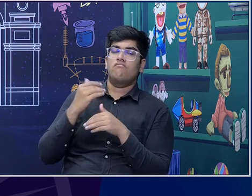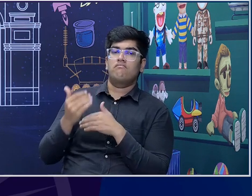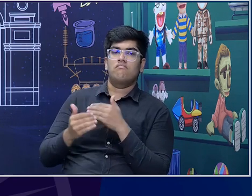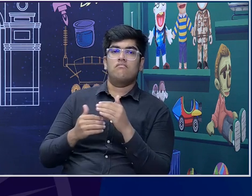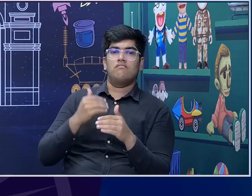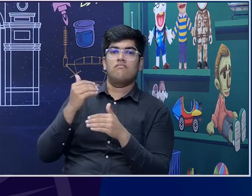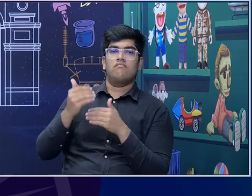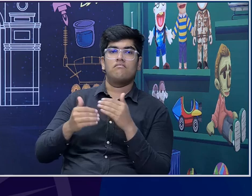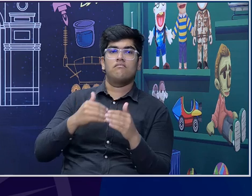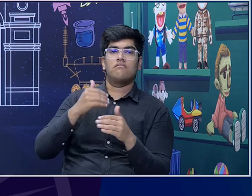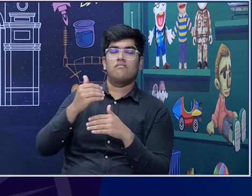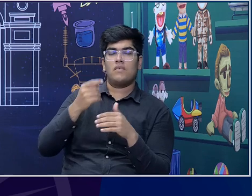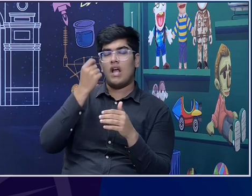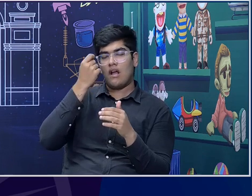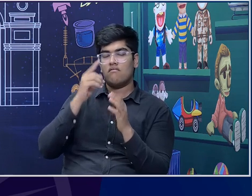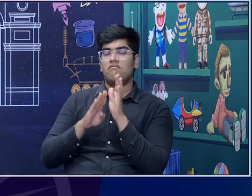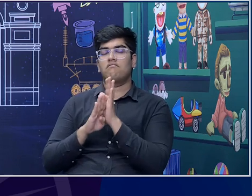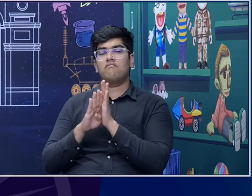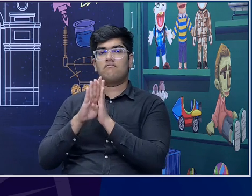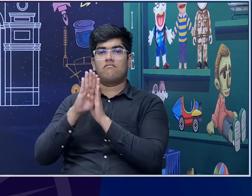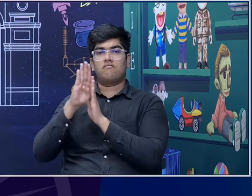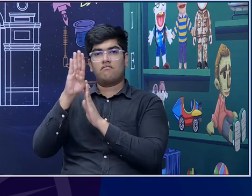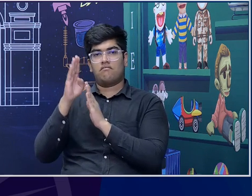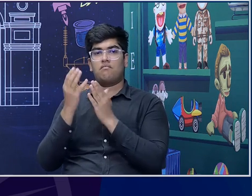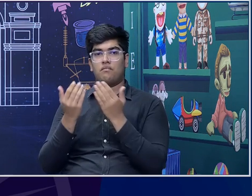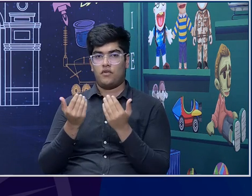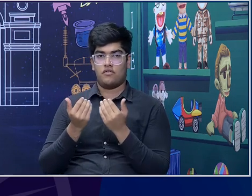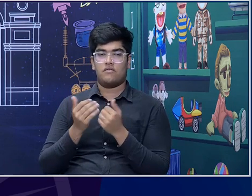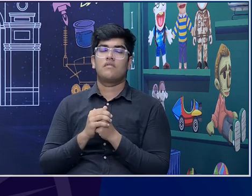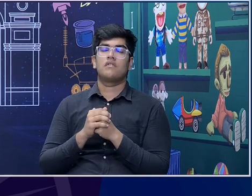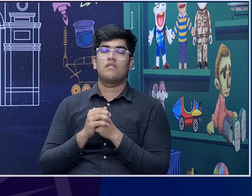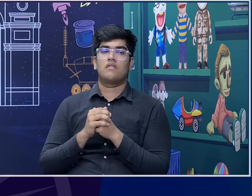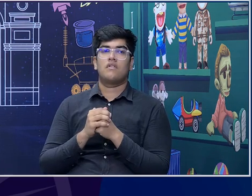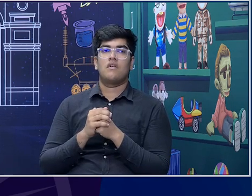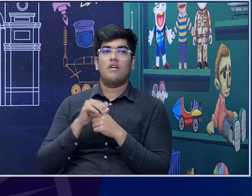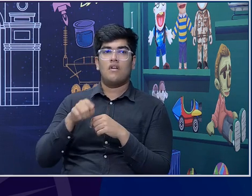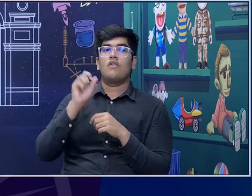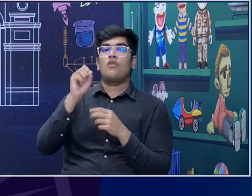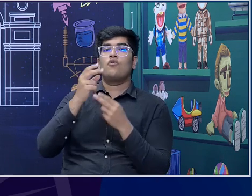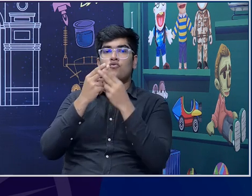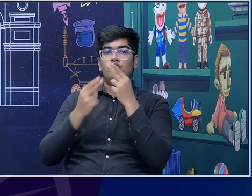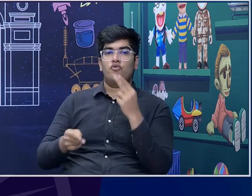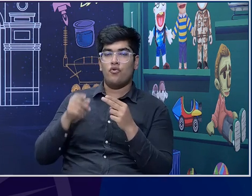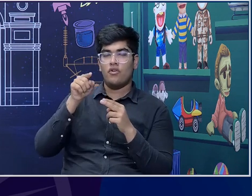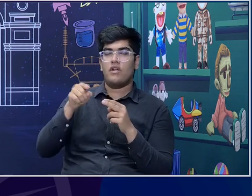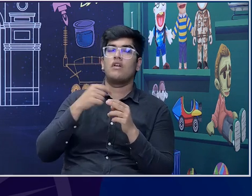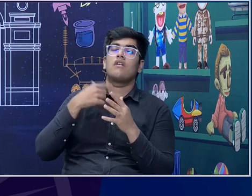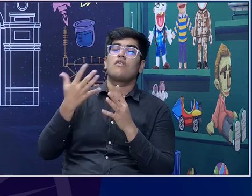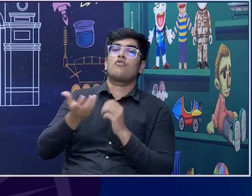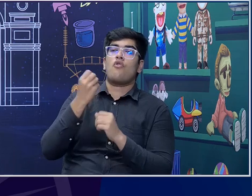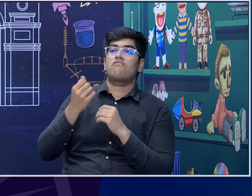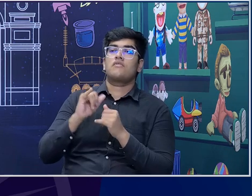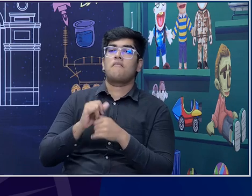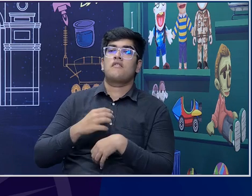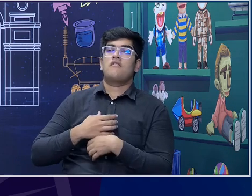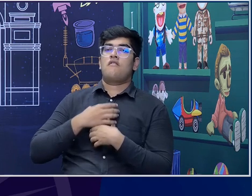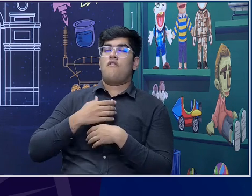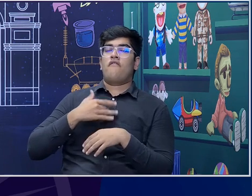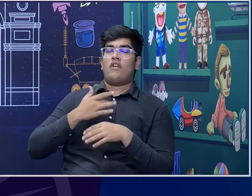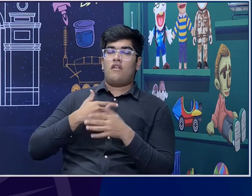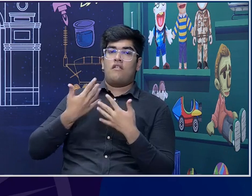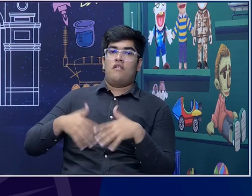करके आगे बढ़ते जाएंगे हमें उनकी कहानी सुनने से इतनी इस तरीके की हिम्मत मिलती है